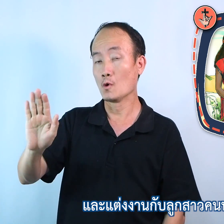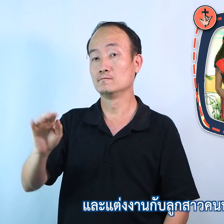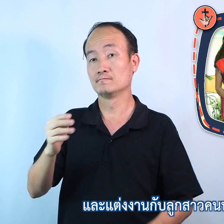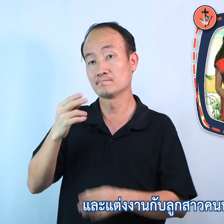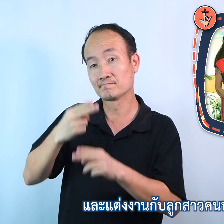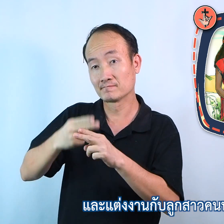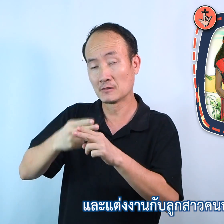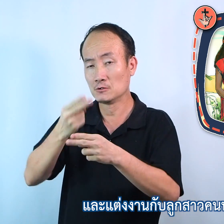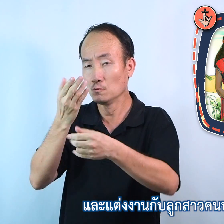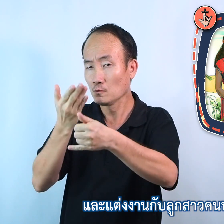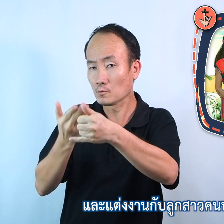ธ